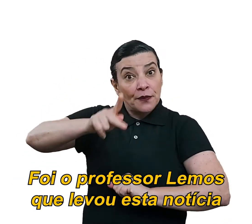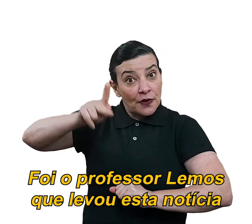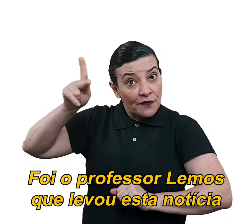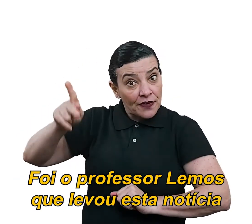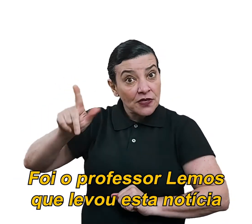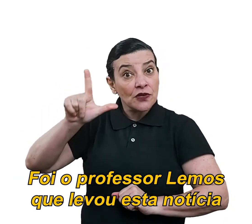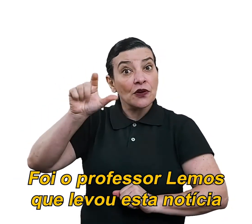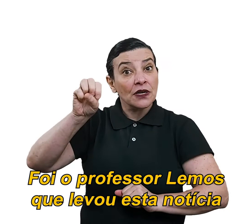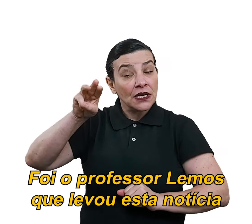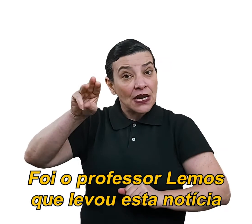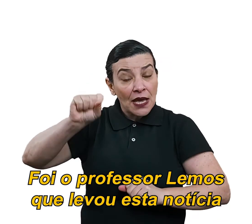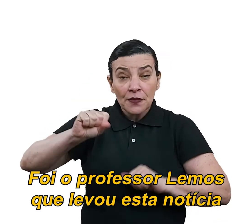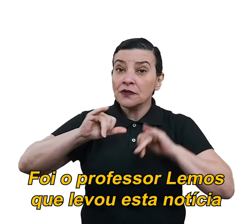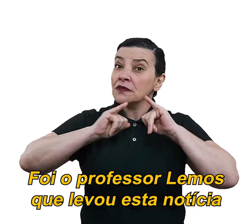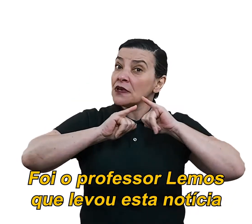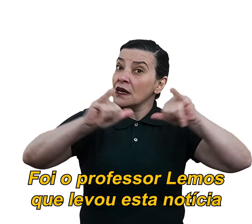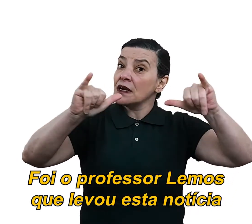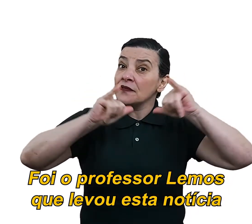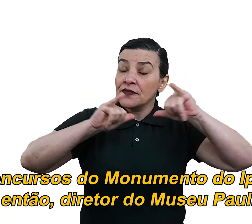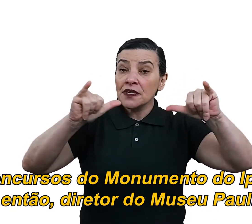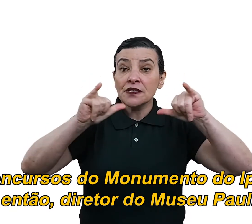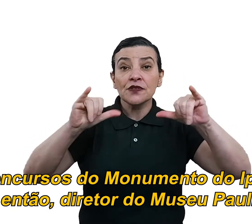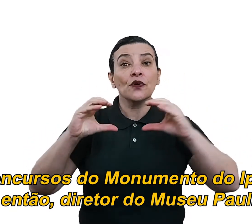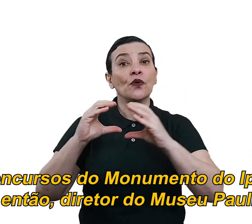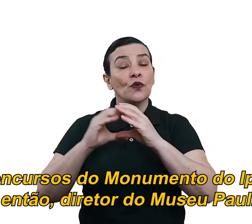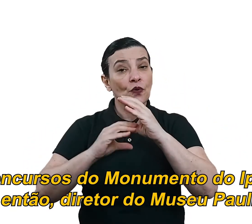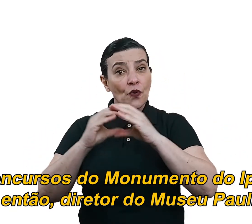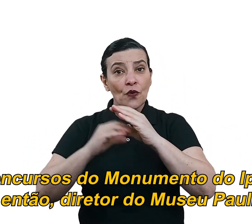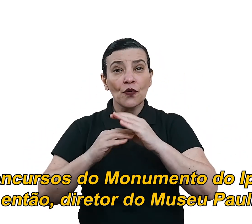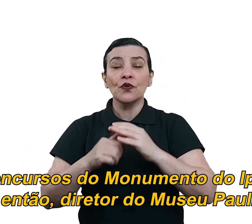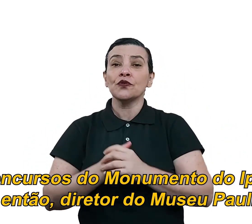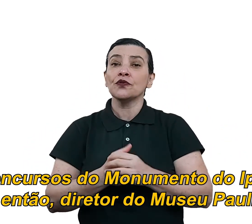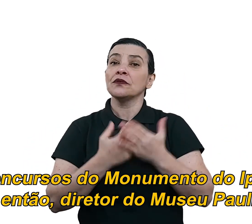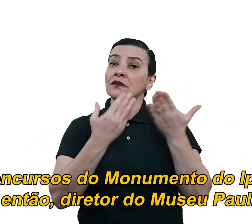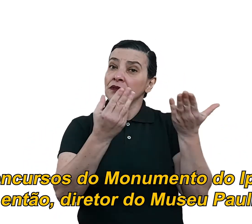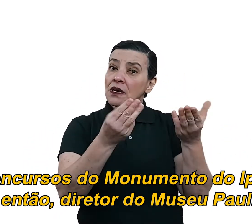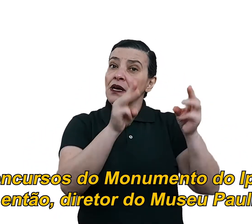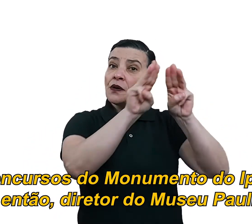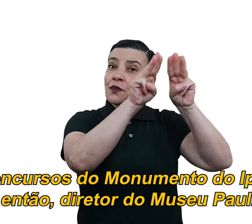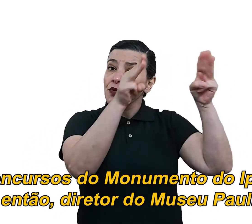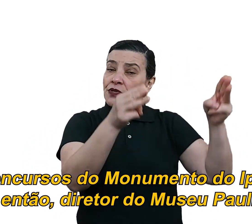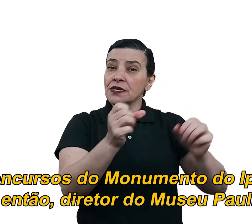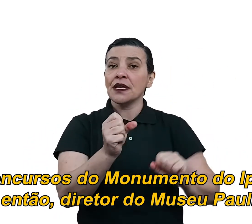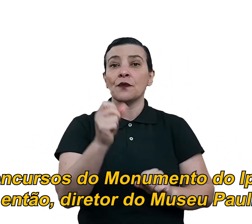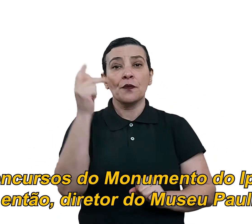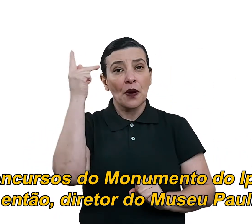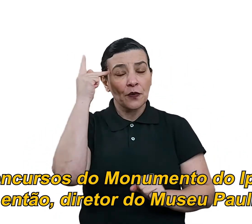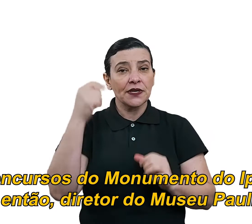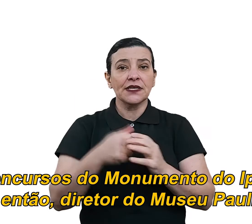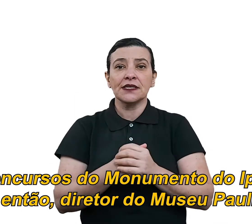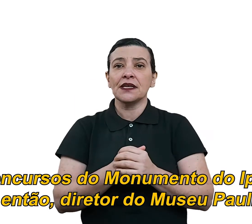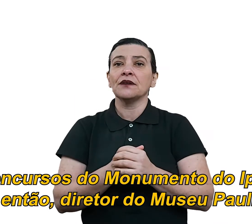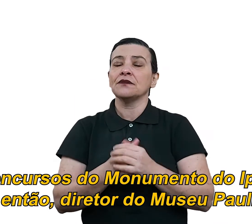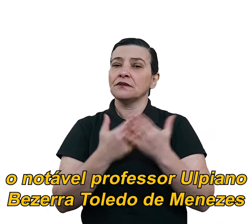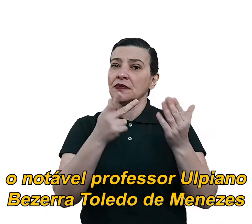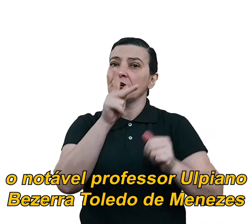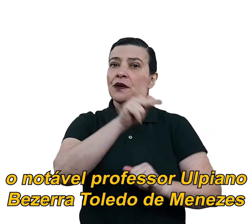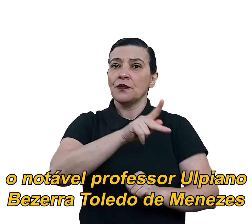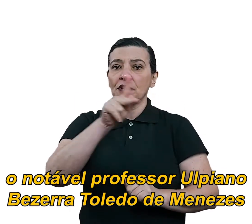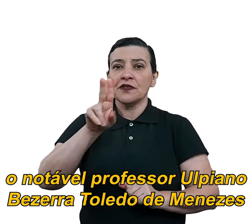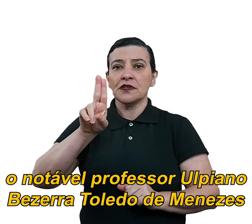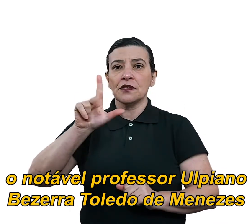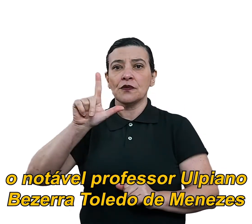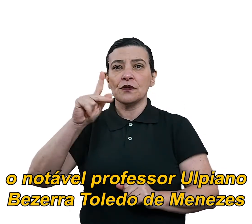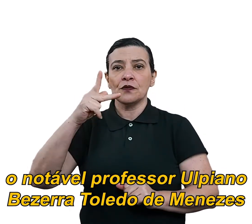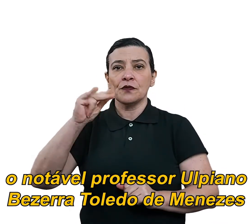professor Lemos que levou esta notícia dos concursos para o Monumento do Ipiranga ao então diretor do Museu Paulista, o